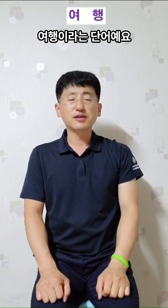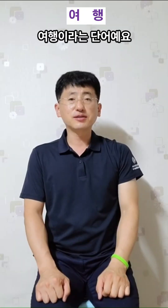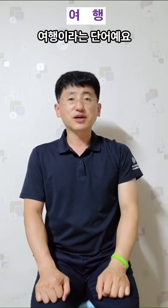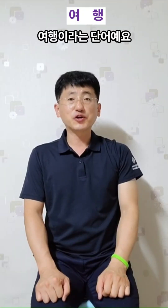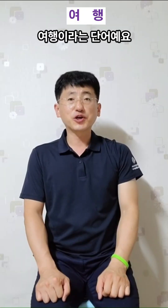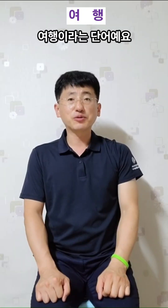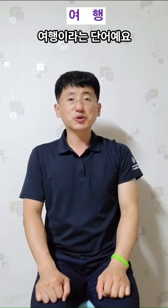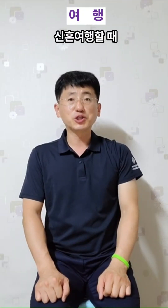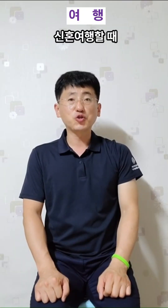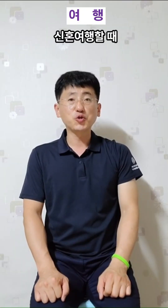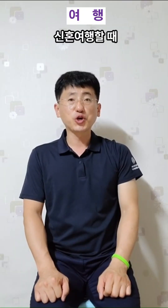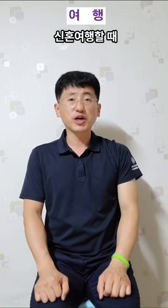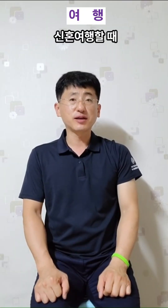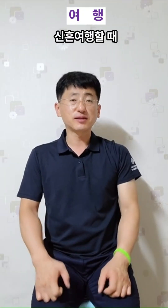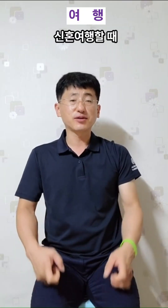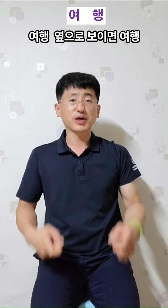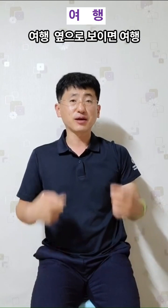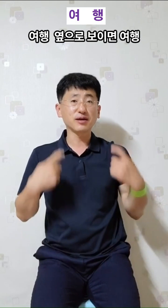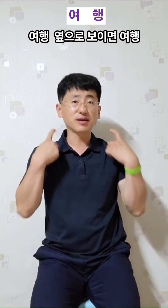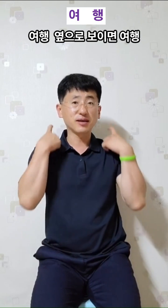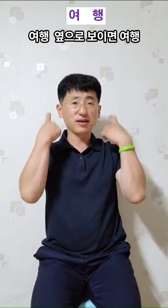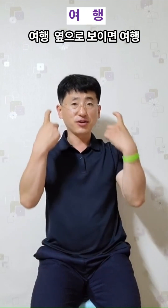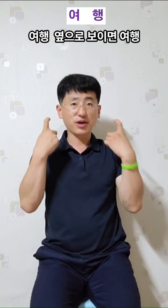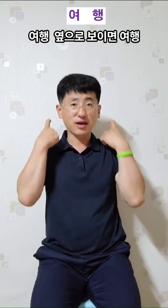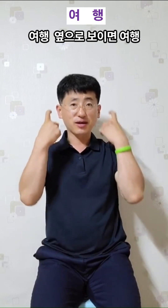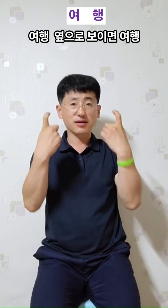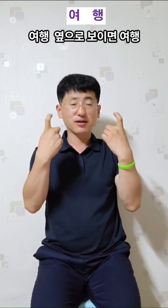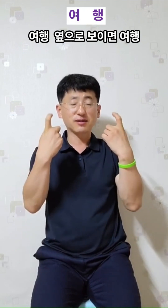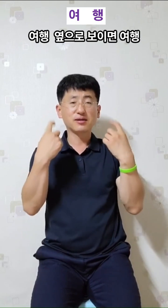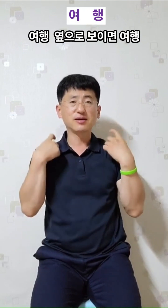여행이라는 단어예요. 뭐 신혼여행할 때 여행,